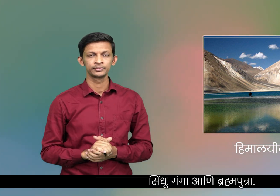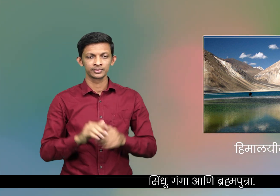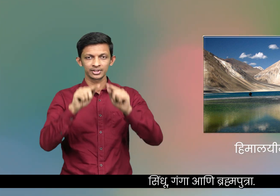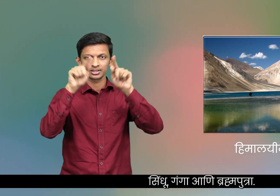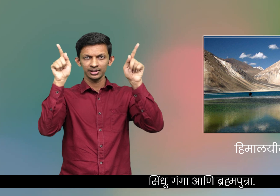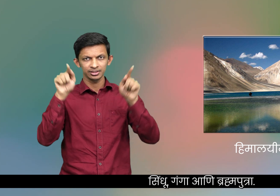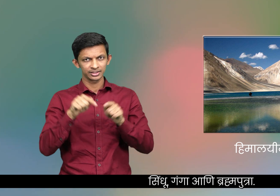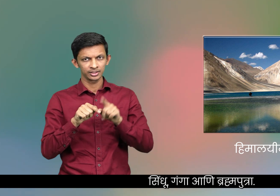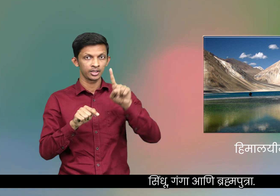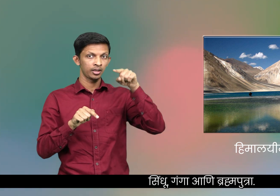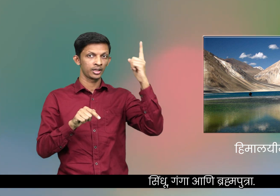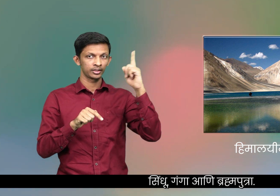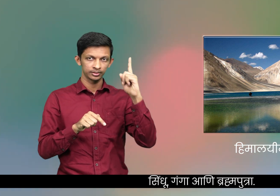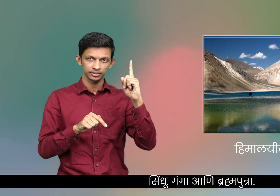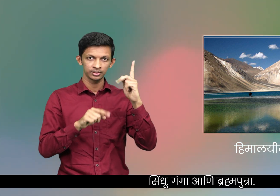सिंधू, गंगा आणि ब्रह्मपुत्रा.